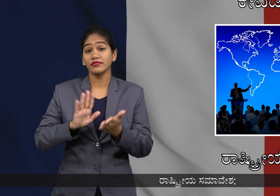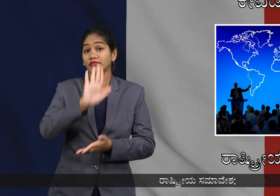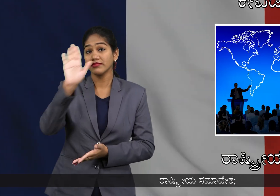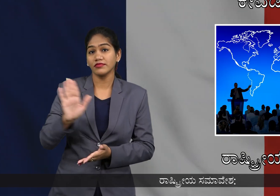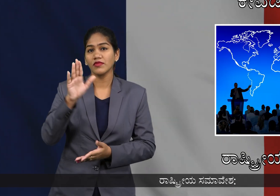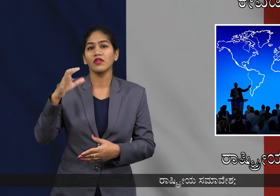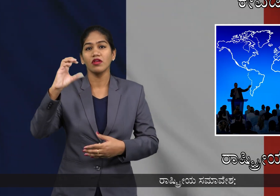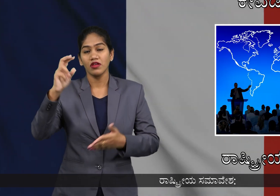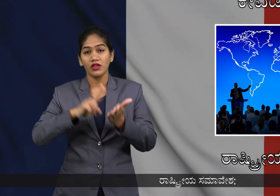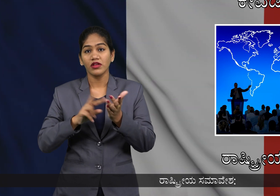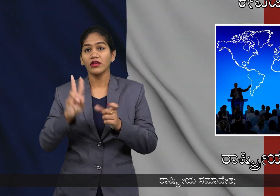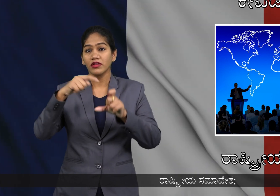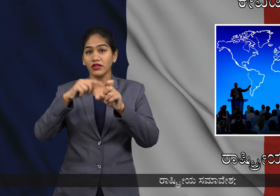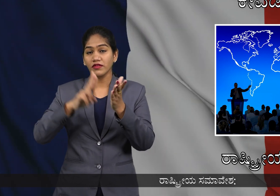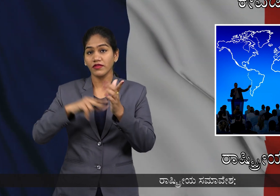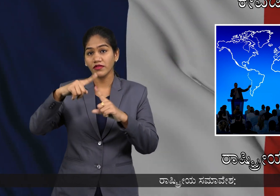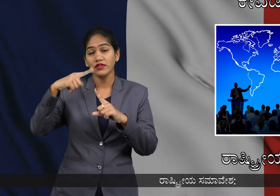ರಾಷ್ಟ್ರೀಯ ಸಮಾವೇಶ.